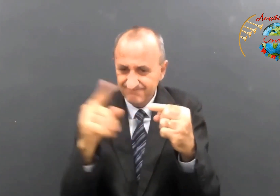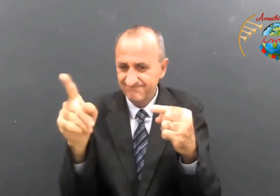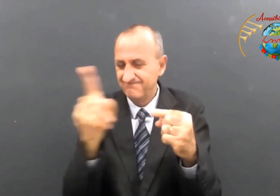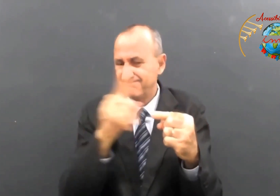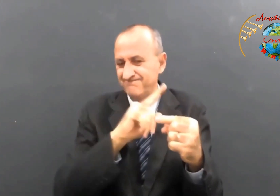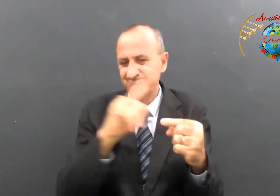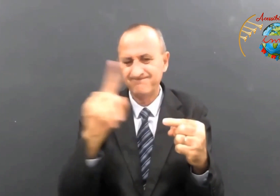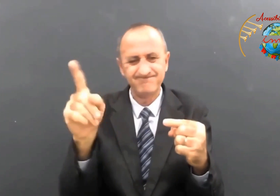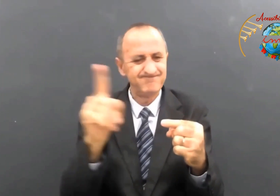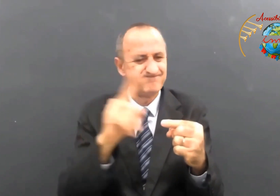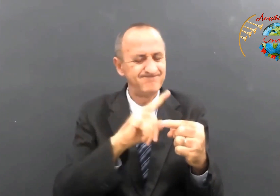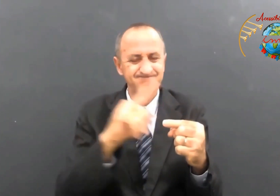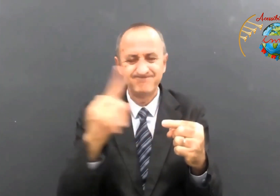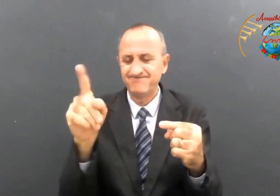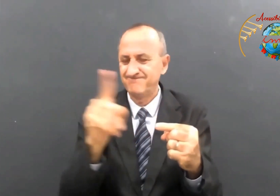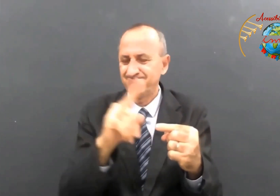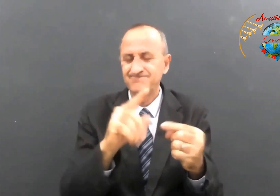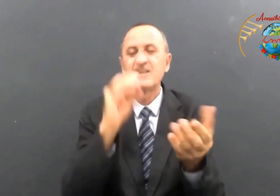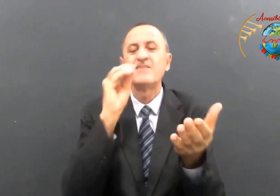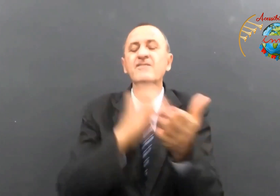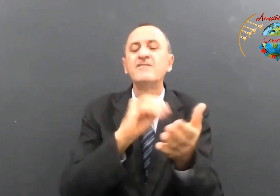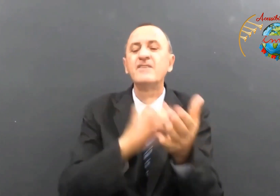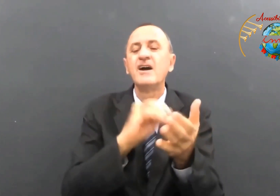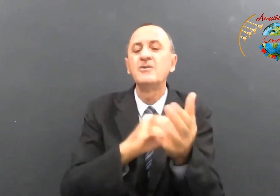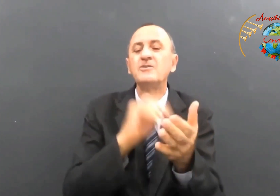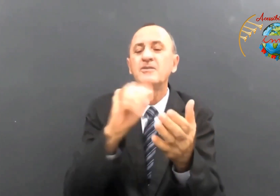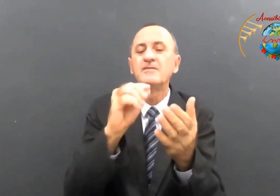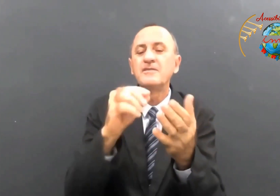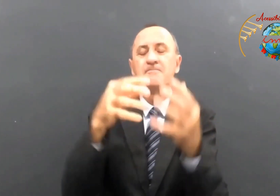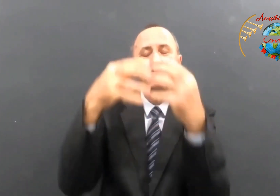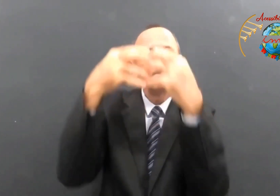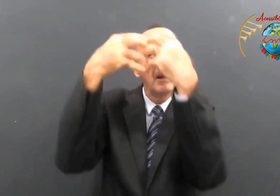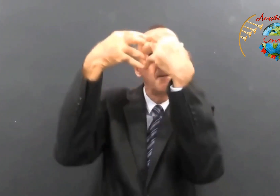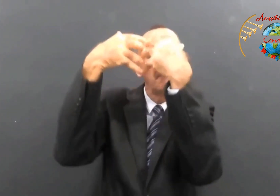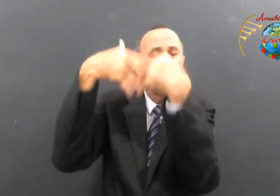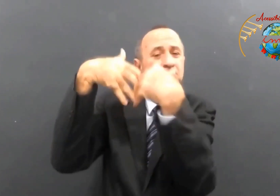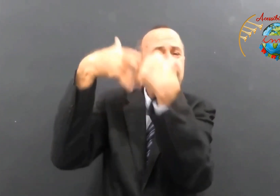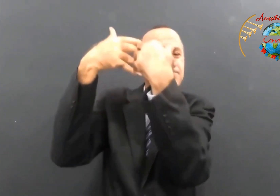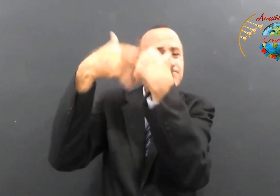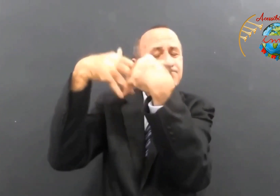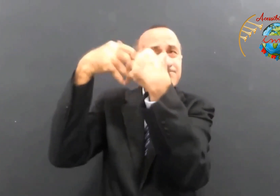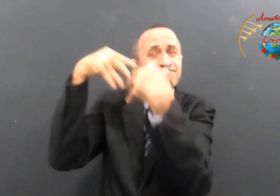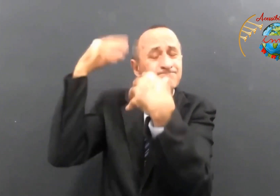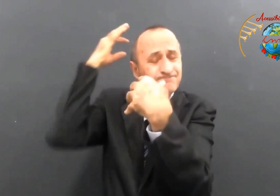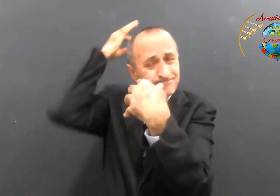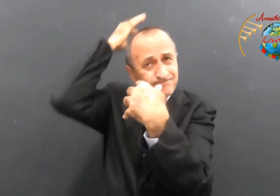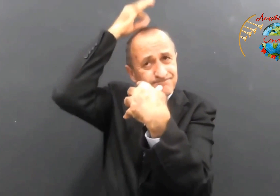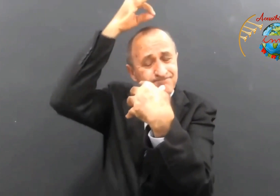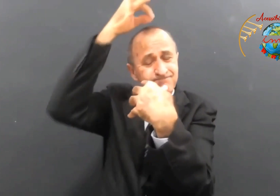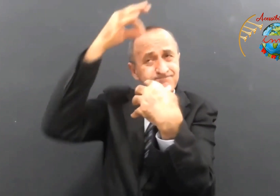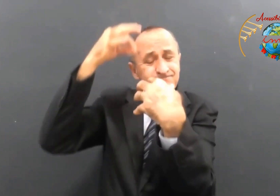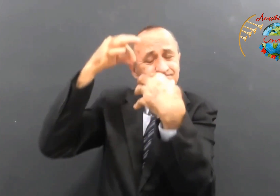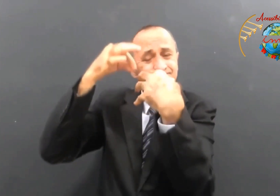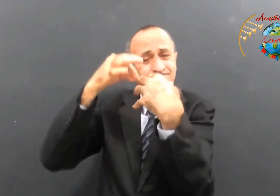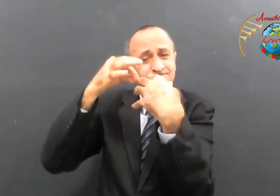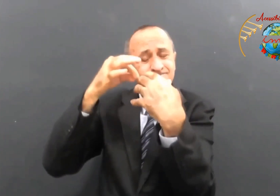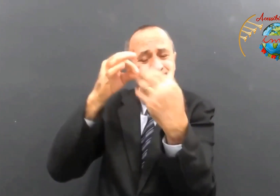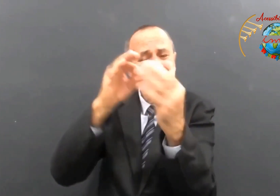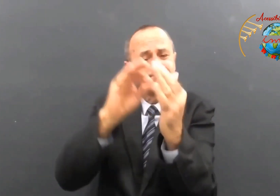relaciona com a palavra de Deus. Falta o quê? Uma reflexão pelo Espírito Santo, a meditação na palavra de Deus,